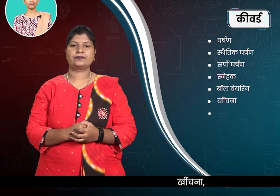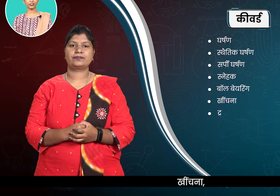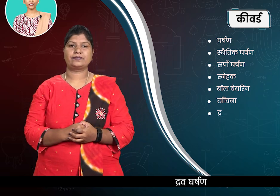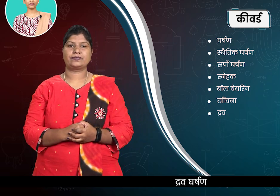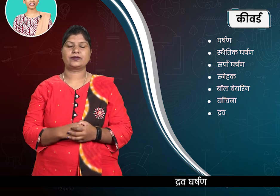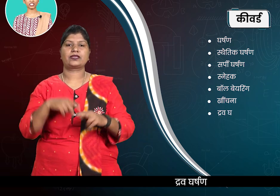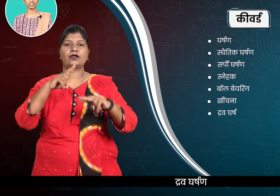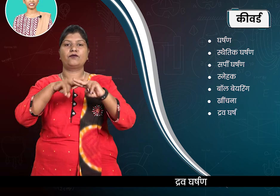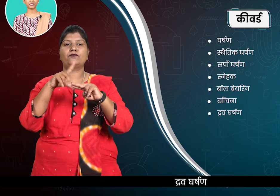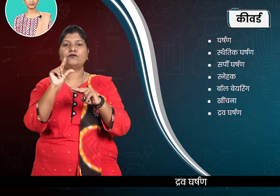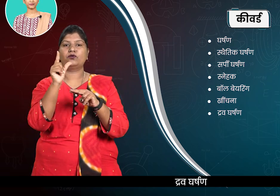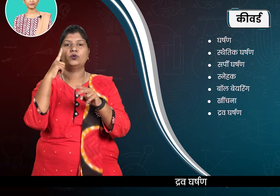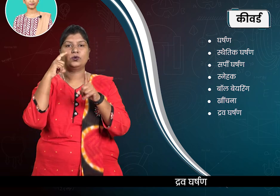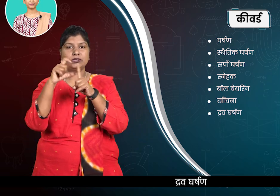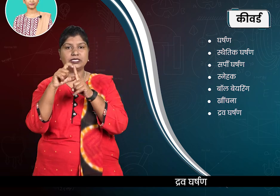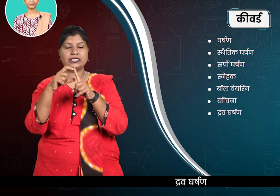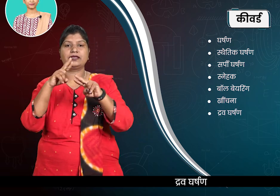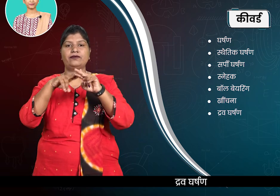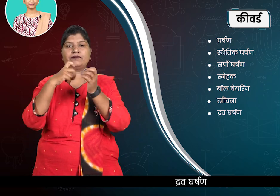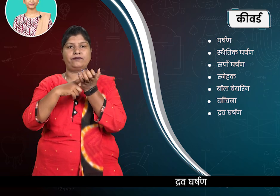द्रव घर्षन